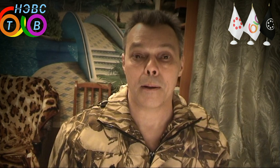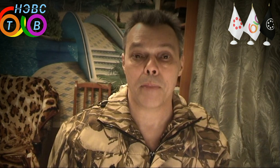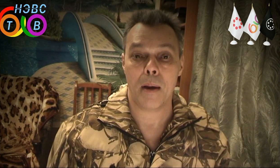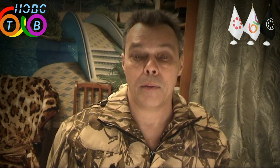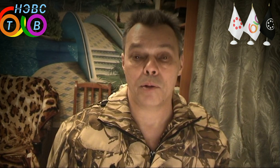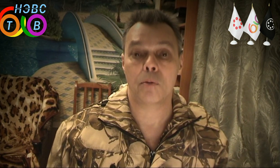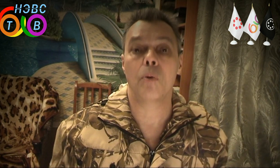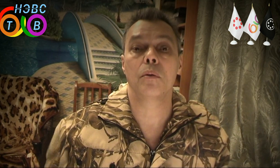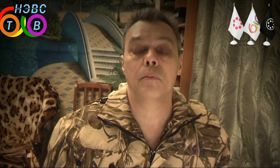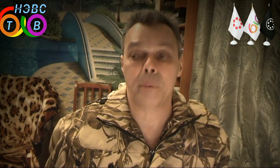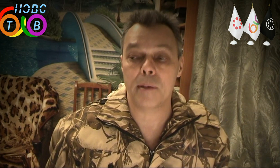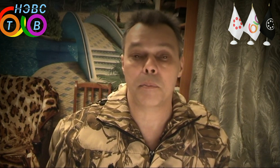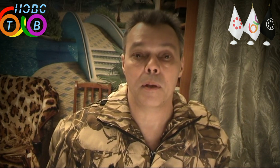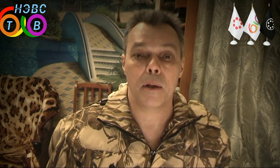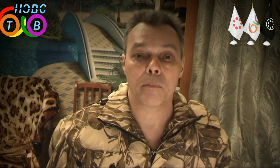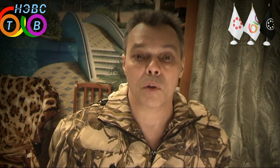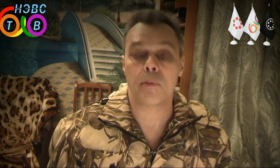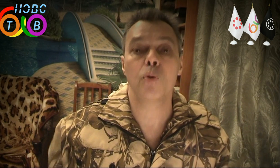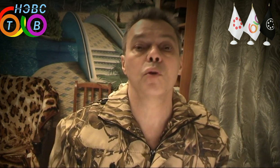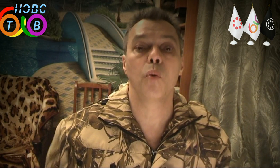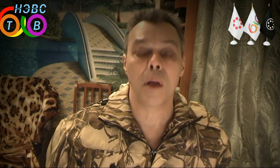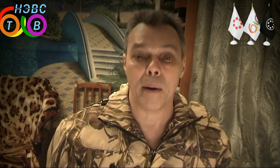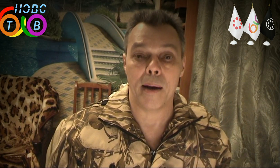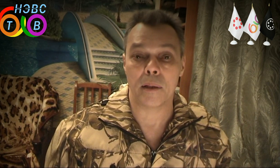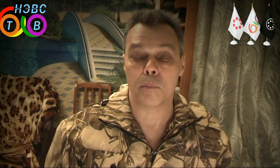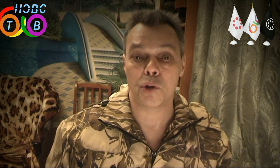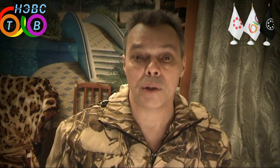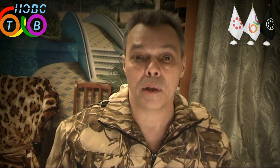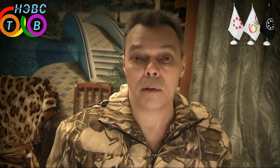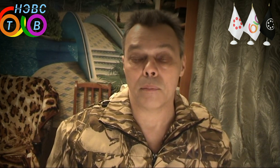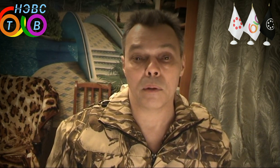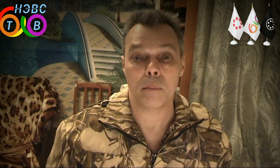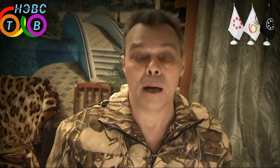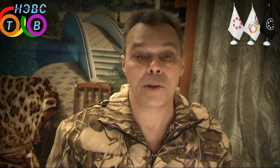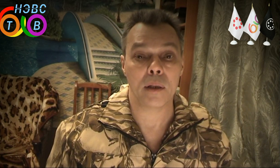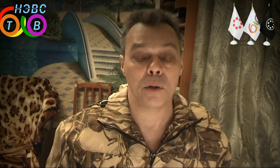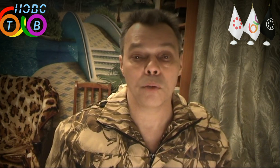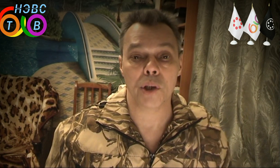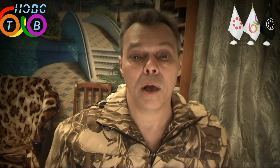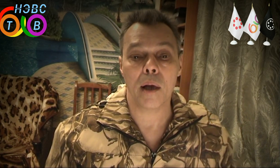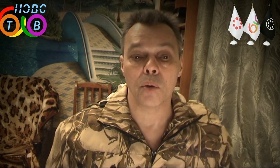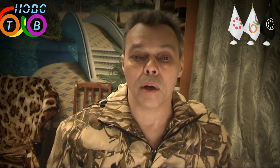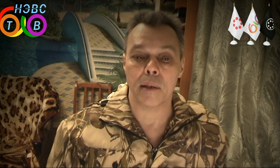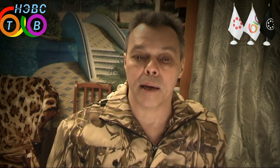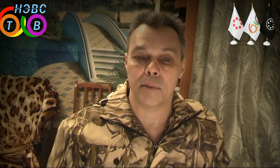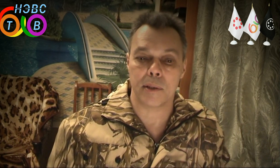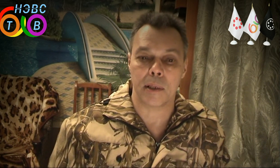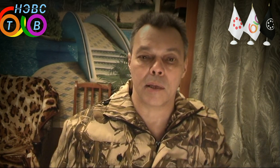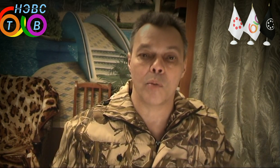да? Значит, он, в принципе, свою судьбу ломает, этот мужчина, там, мальчик или юноша, который отказывается таким